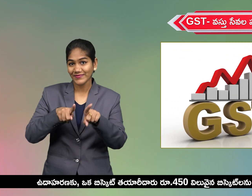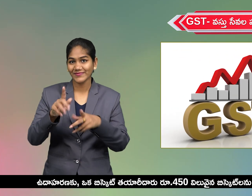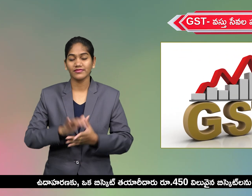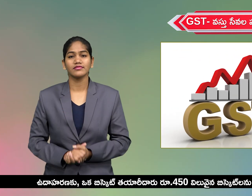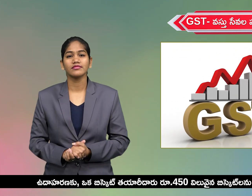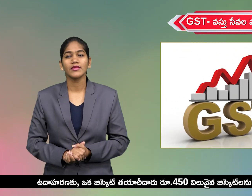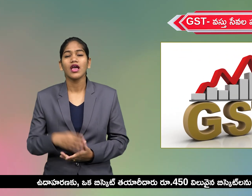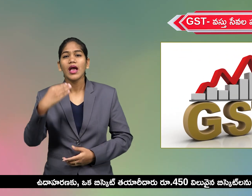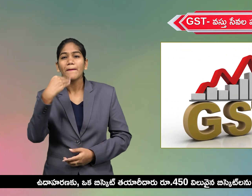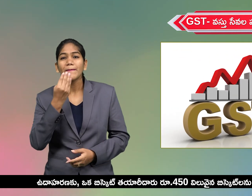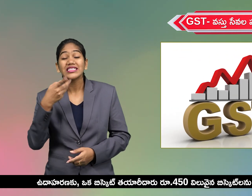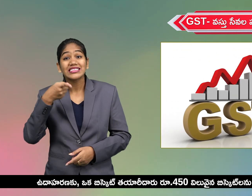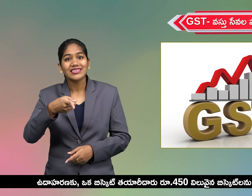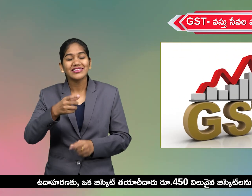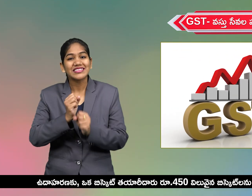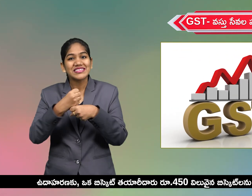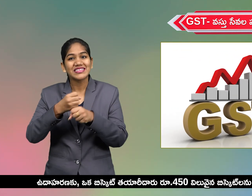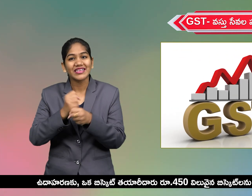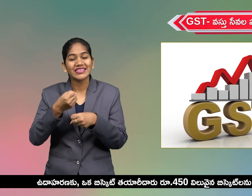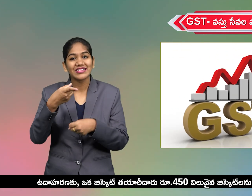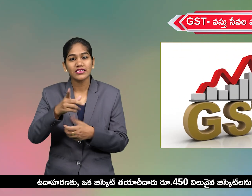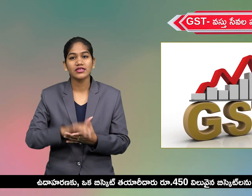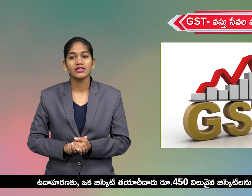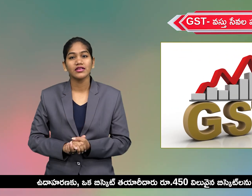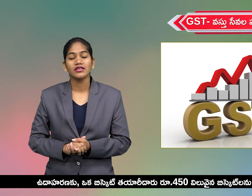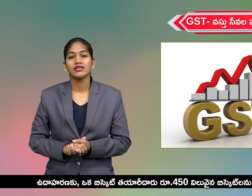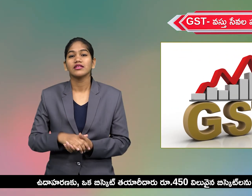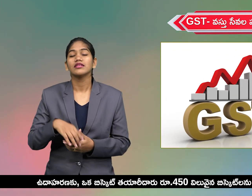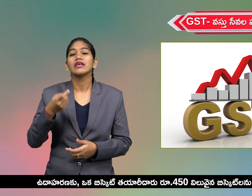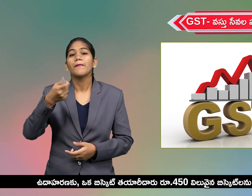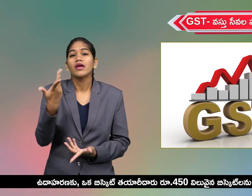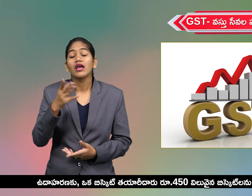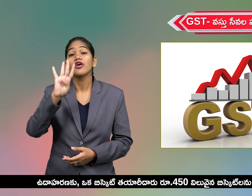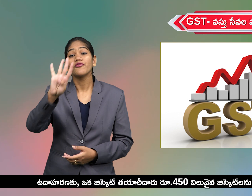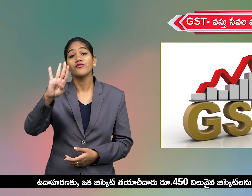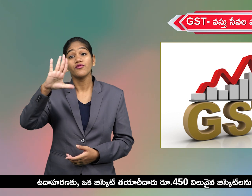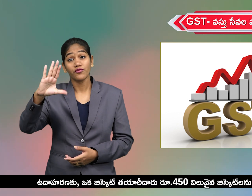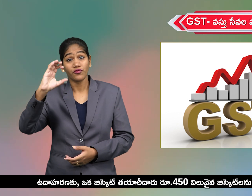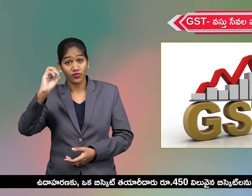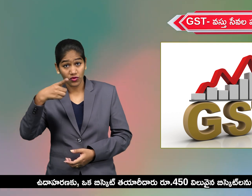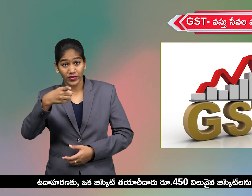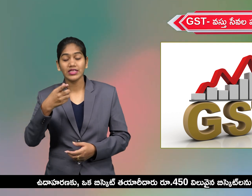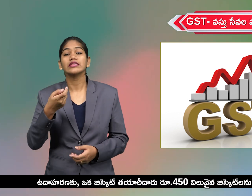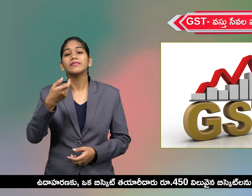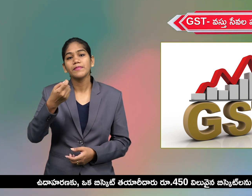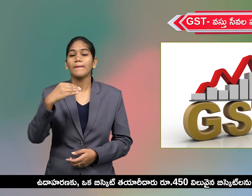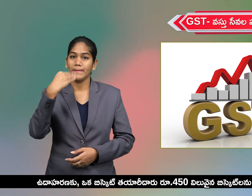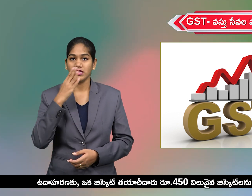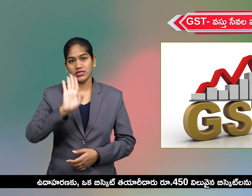ఉదాహరణకు, ఒక బిస్కెట్ తయారీదారు ₹450 విలువైన బిస్కెట్లను తయారు చేస్తాడు.